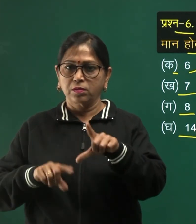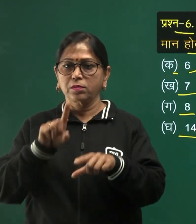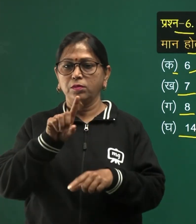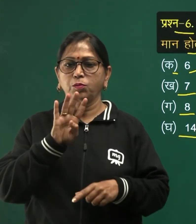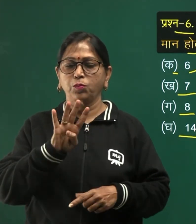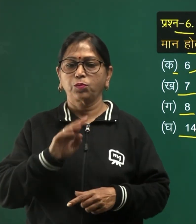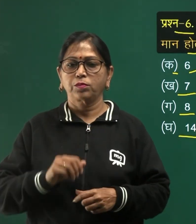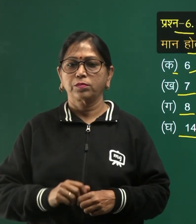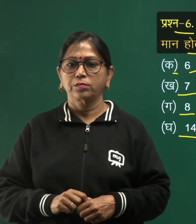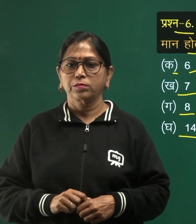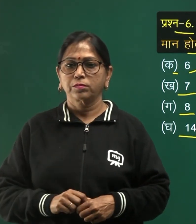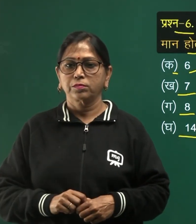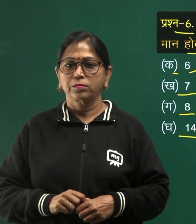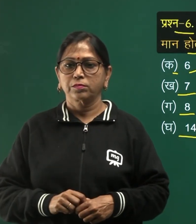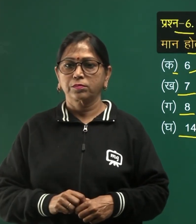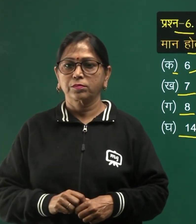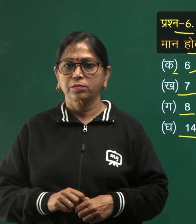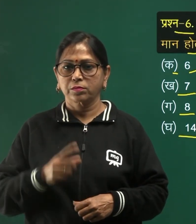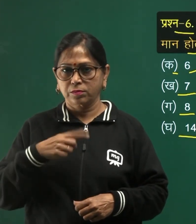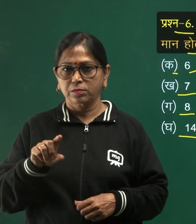नंबर चार 14